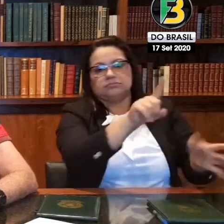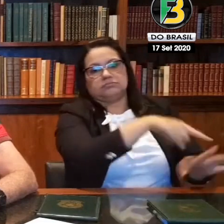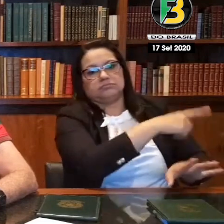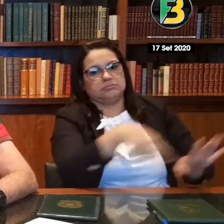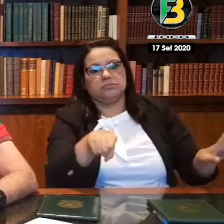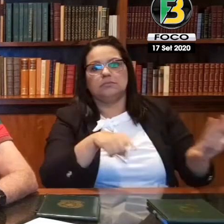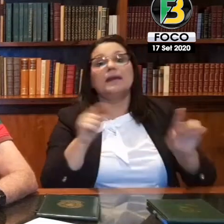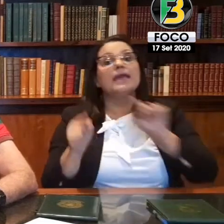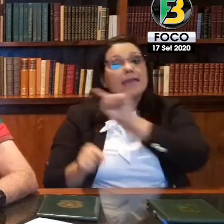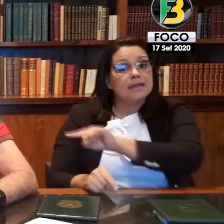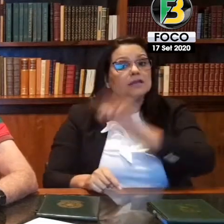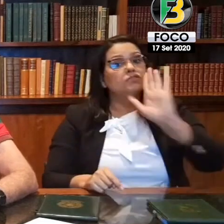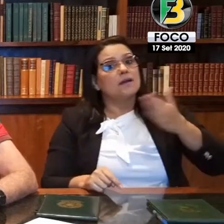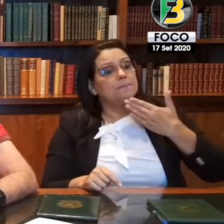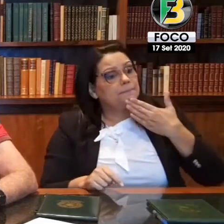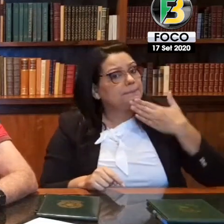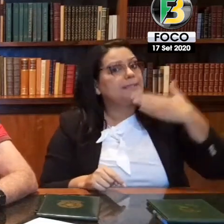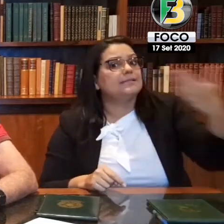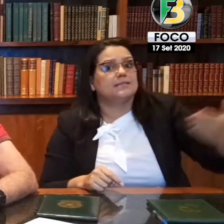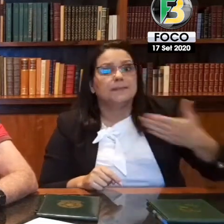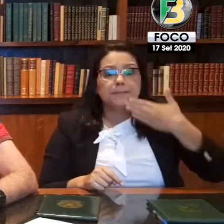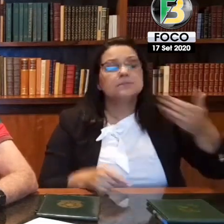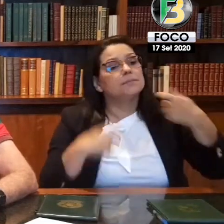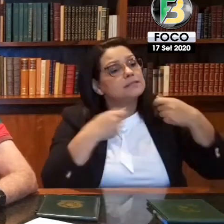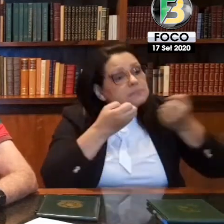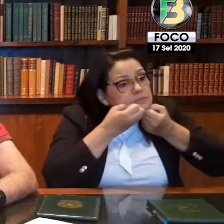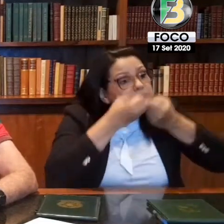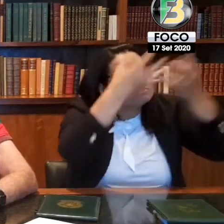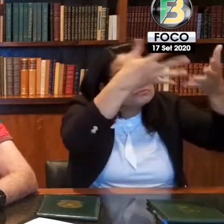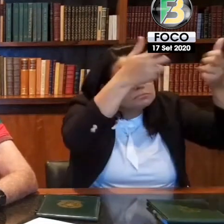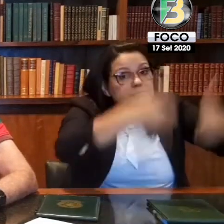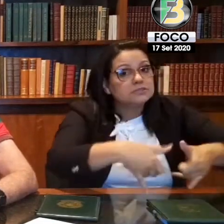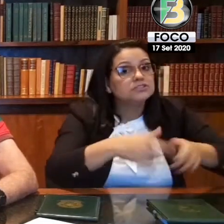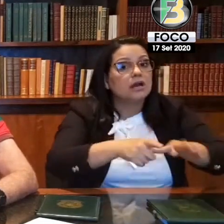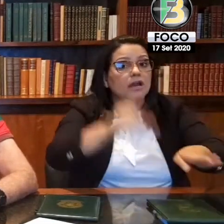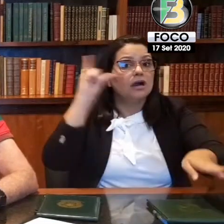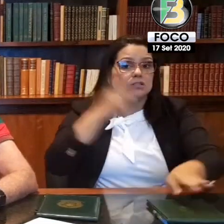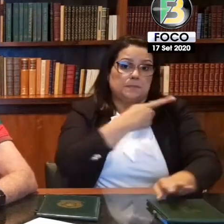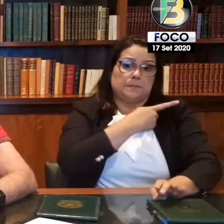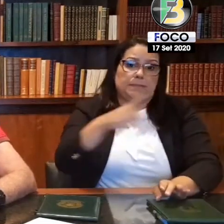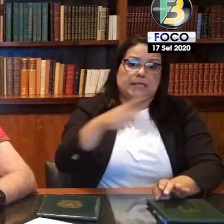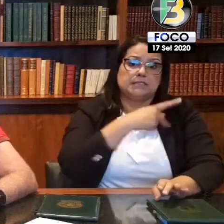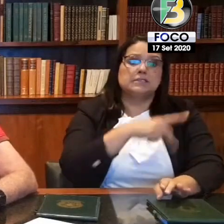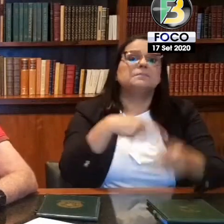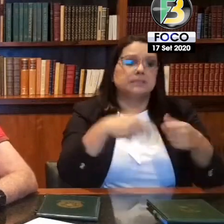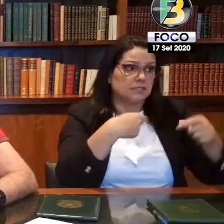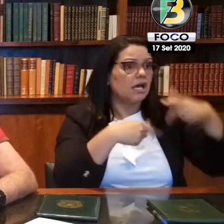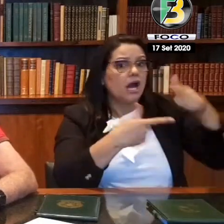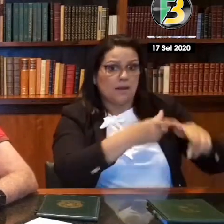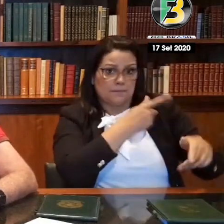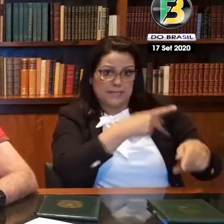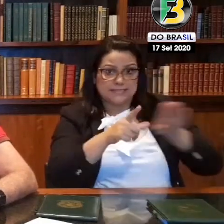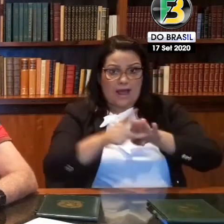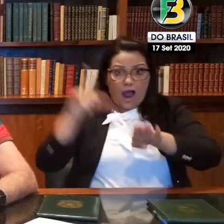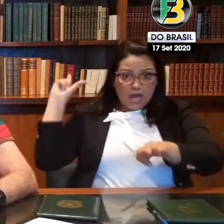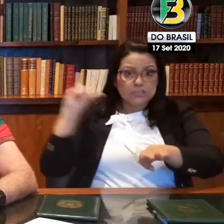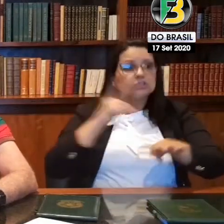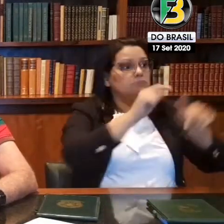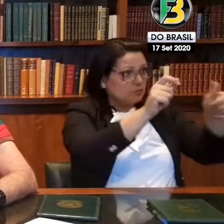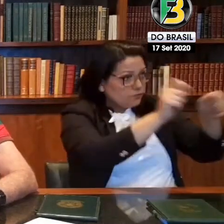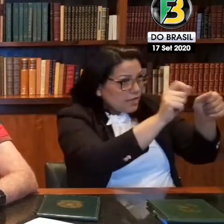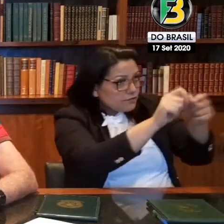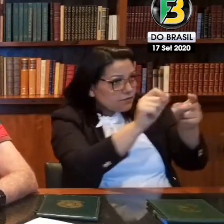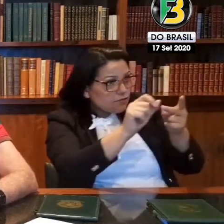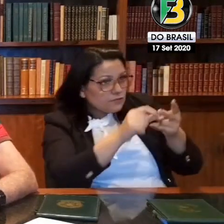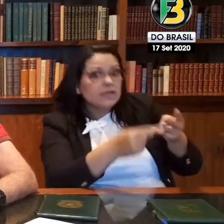como já aconteceu no passado com presidentes que me antecederam, fosse valer para mim também. Então tem que valer para todo mundo, né?